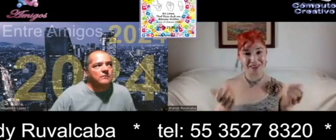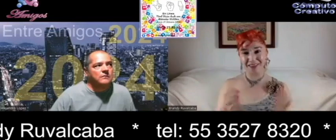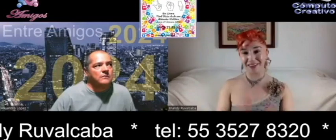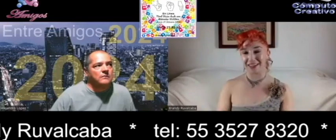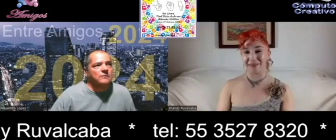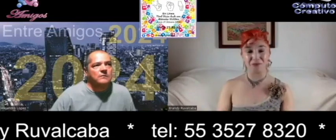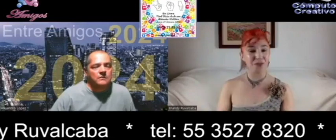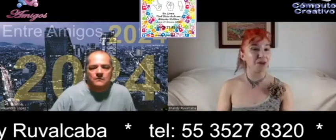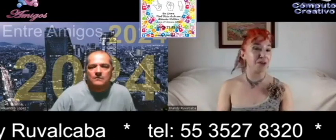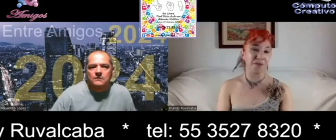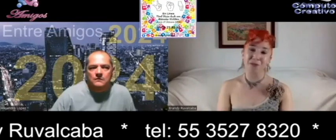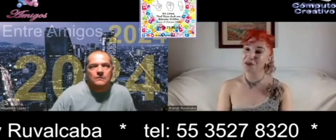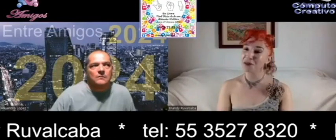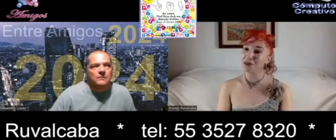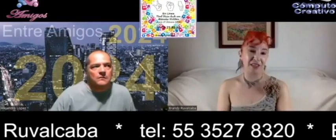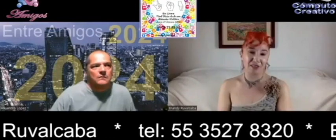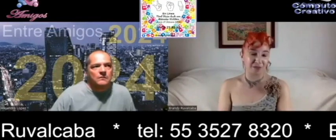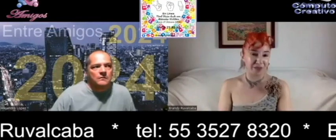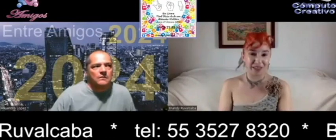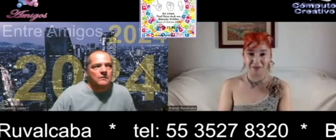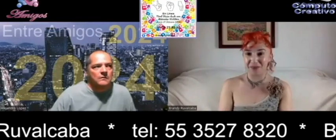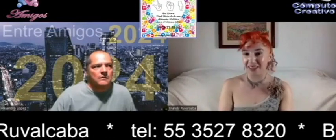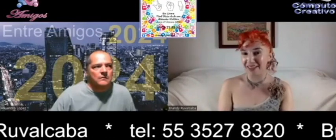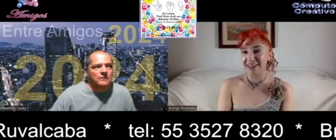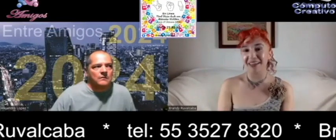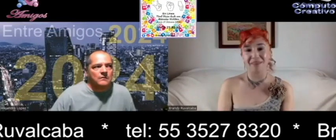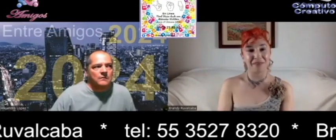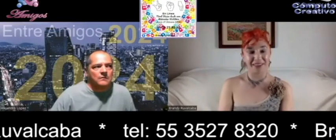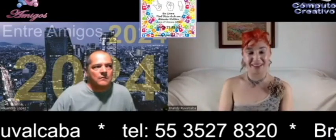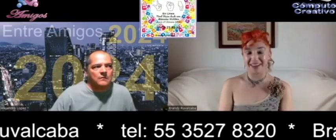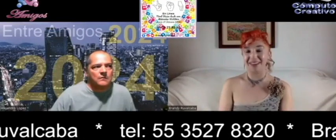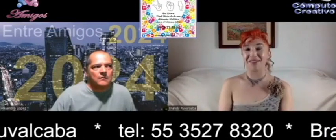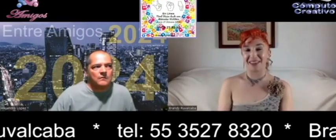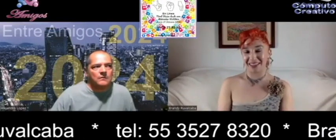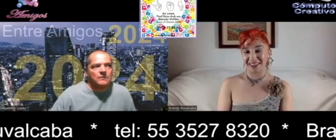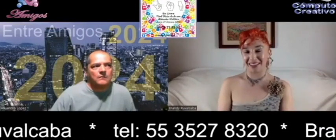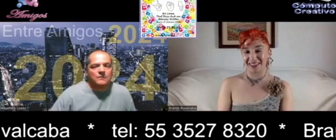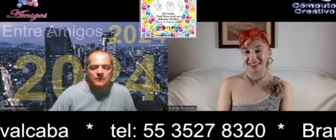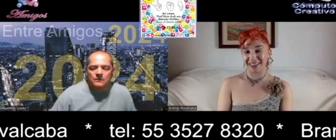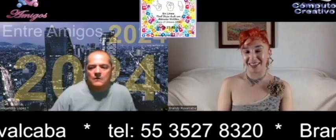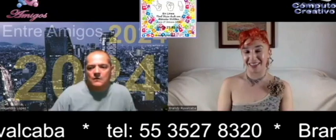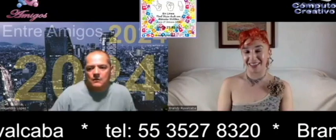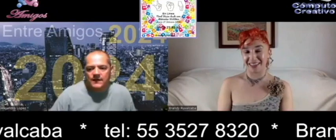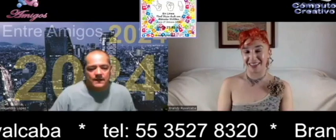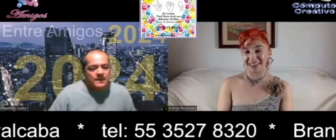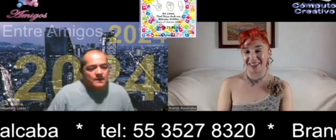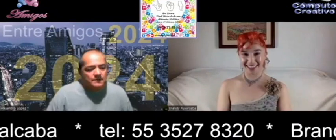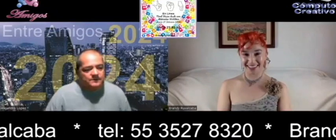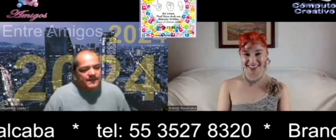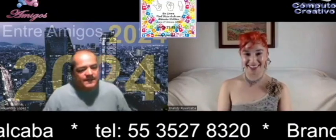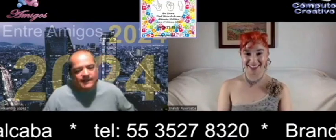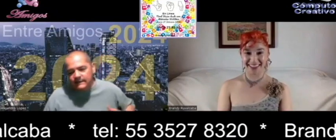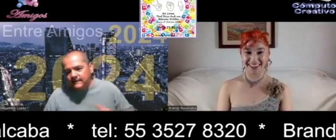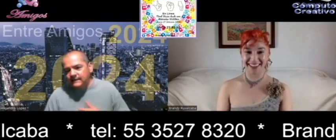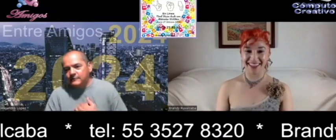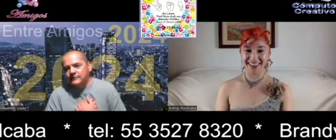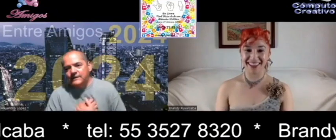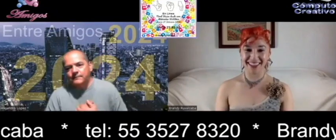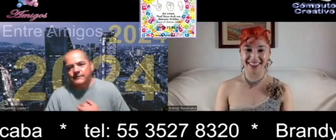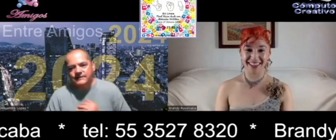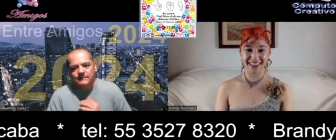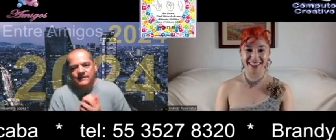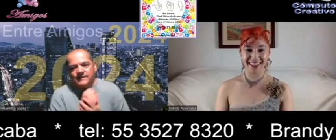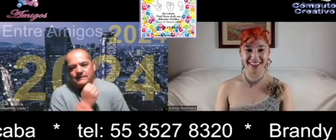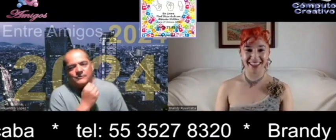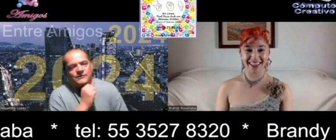fáciles es otro aprendizaje. Todo se resume en eso, en aprender y en aprender y en aprender. Ok, pues mira, ya tenemos el